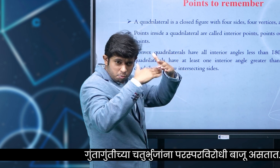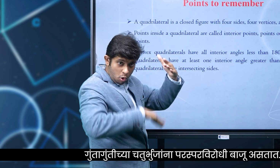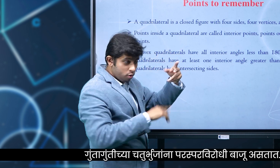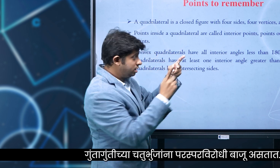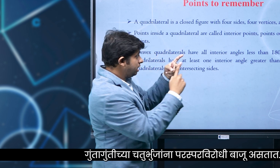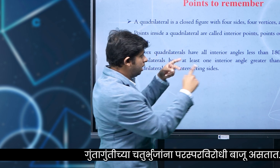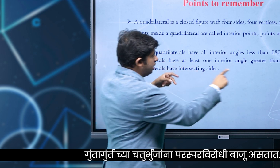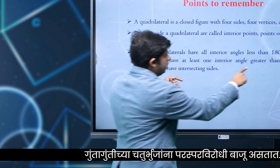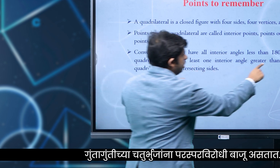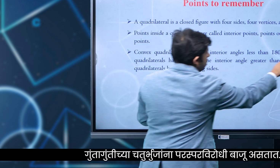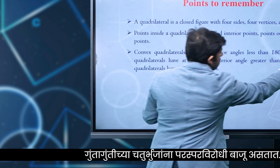बाजू असतात.